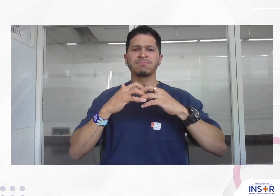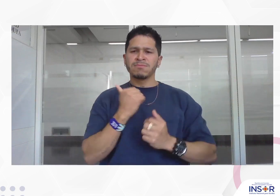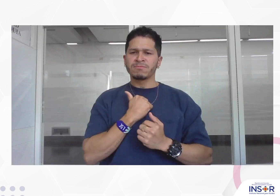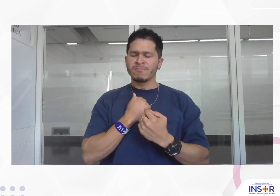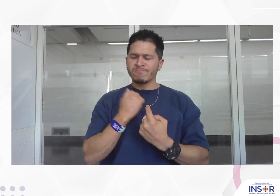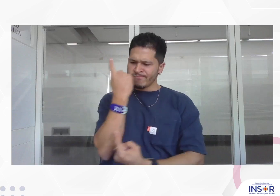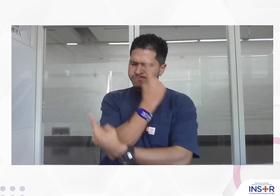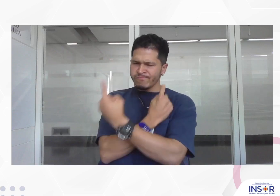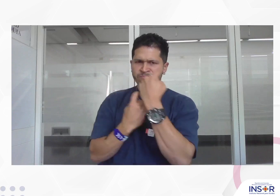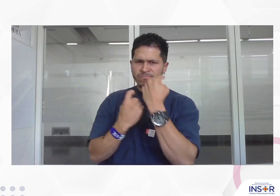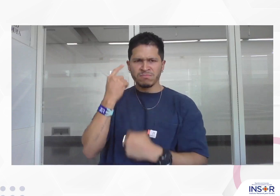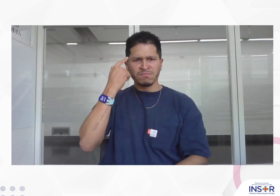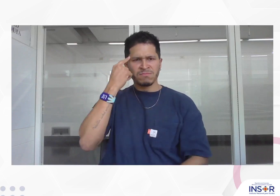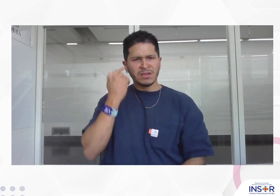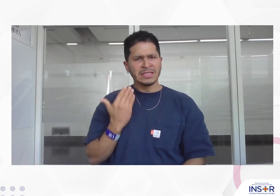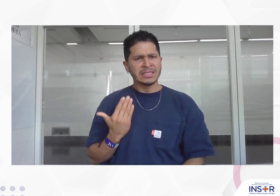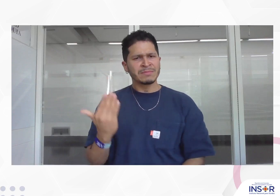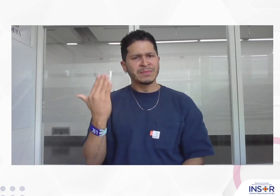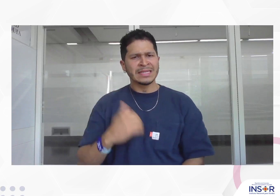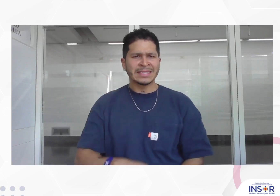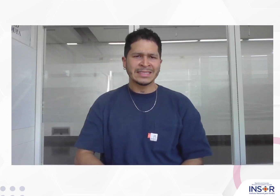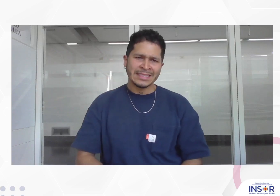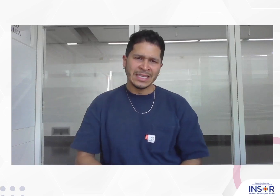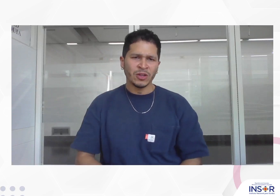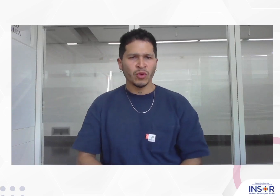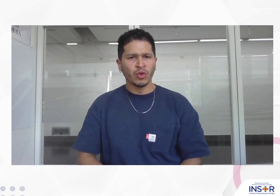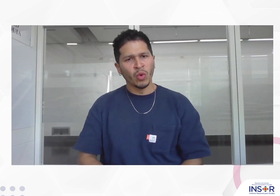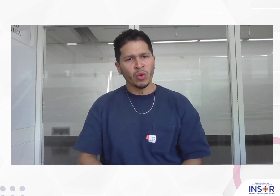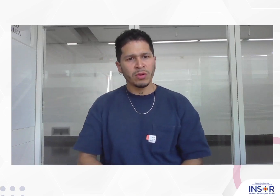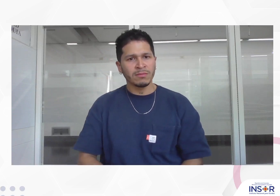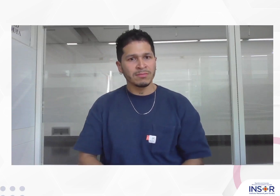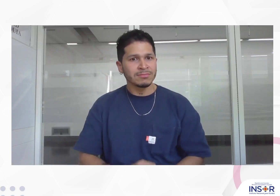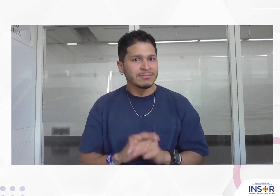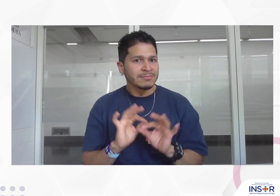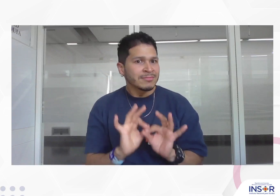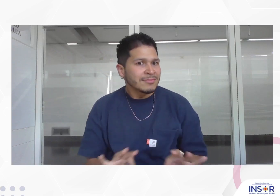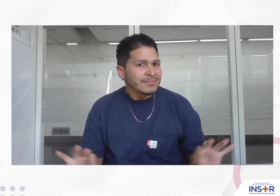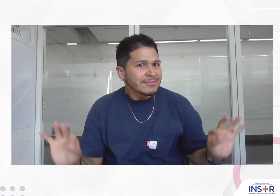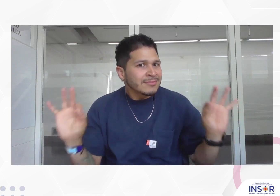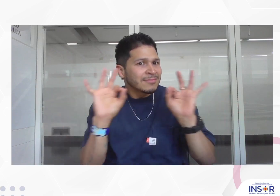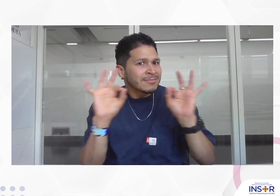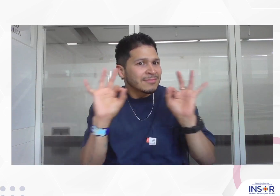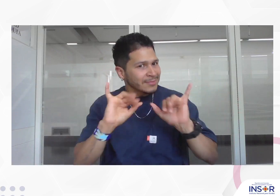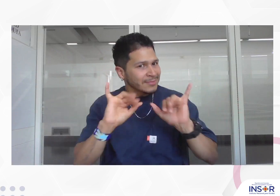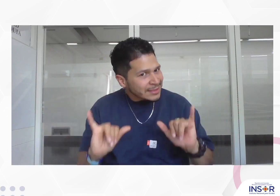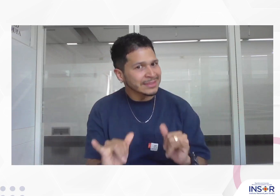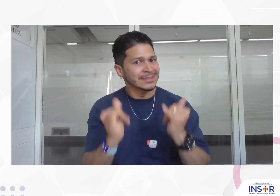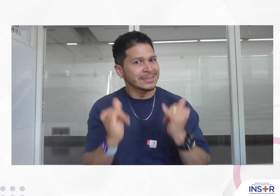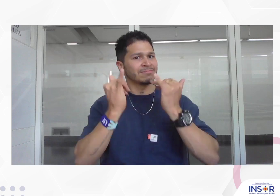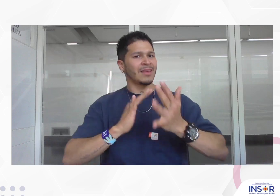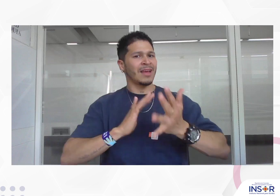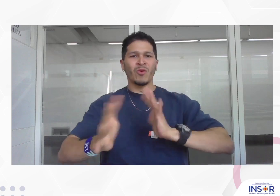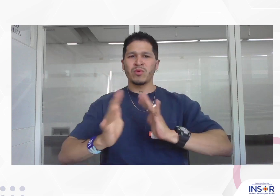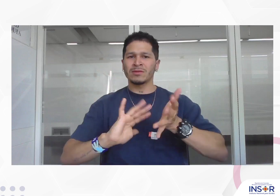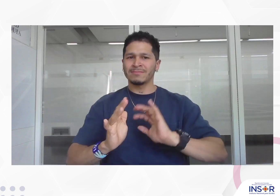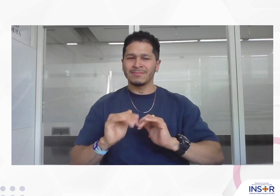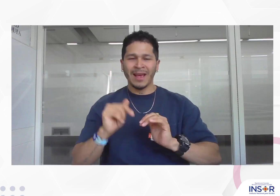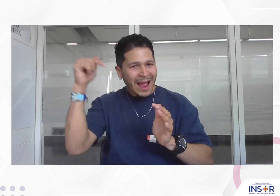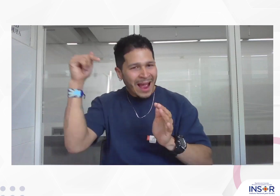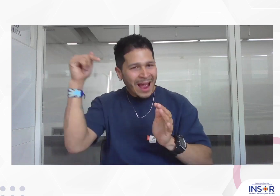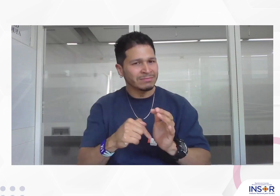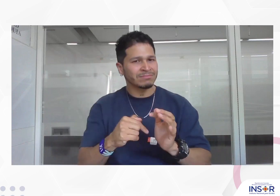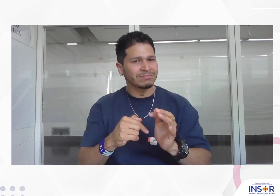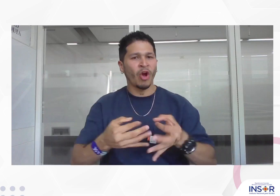personas sordas y sirven para construir conocimiento, para crear reflexiones sobre lo que debe ser y lo que no. Entonces es